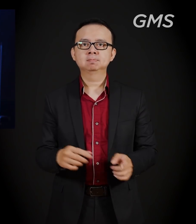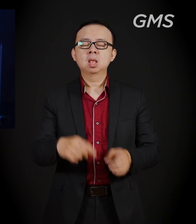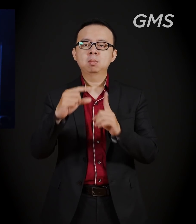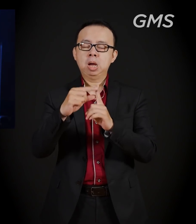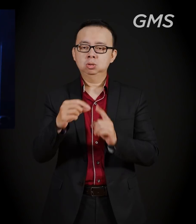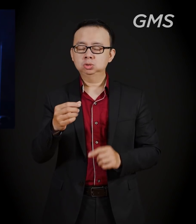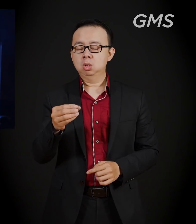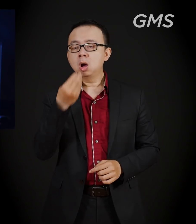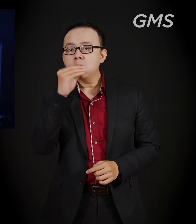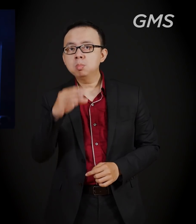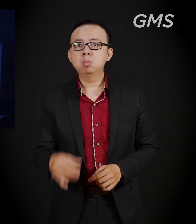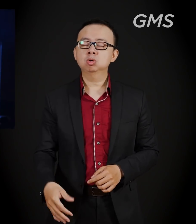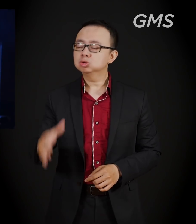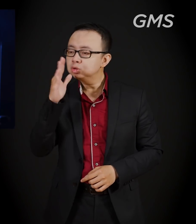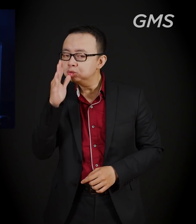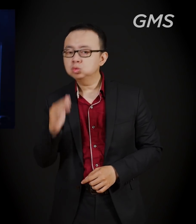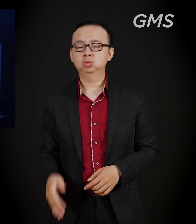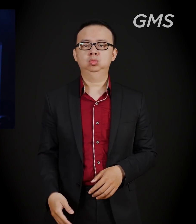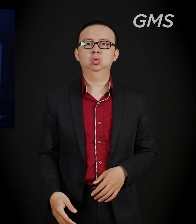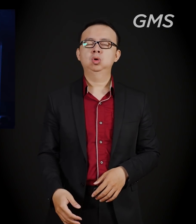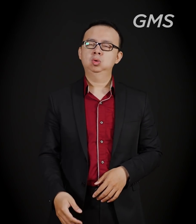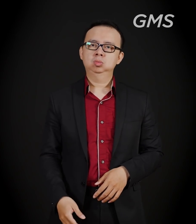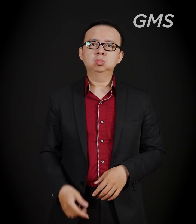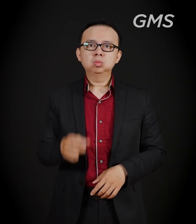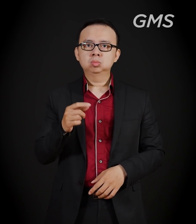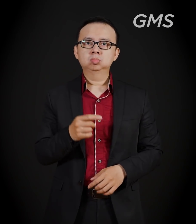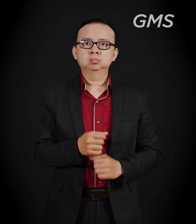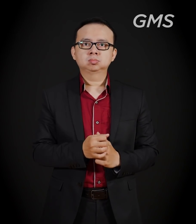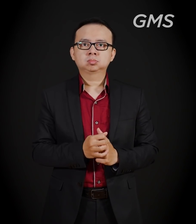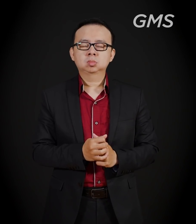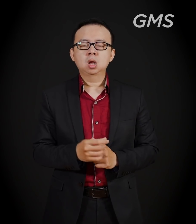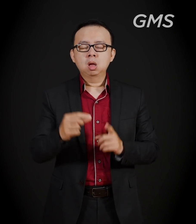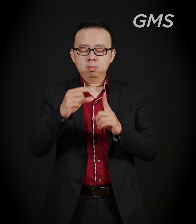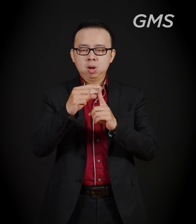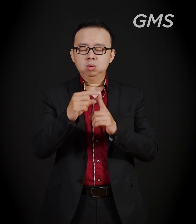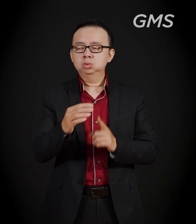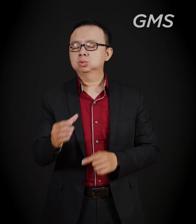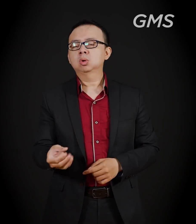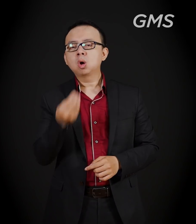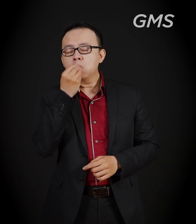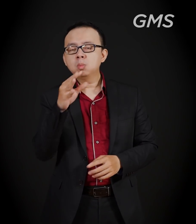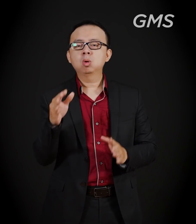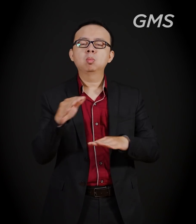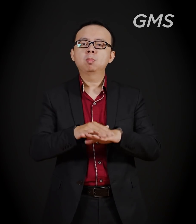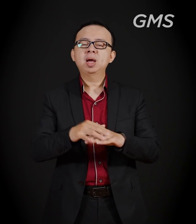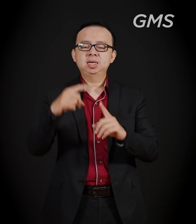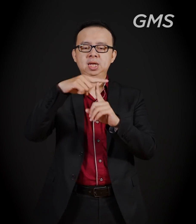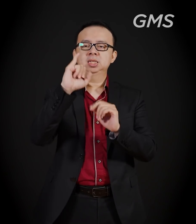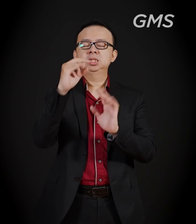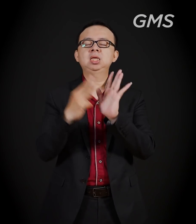dengan tegas, demi pernyataannya dan demi kerajaannya. Apa yang Paulus ngomong sama Timotius yang muda ini, hamba Tuhan